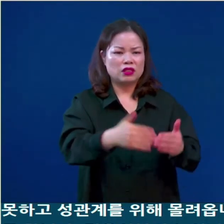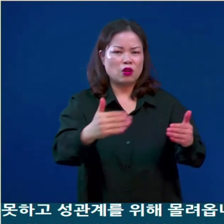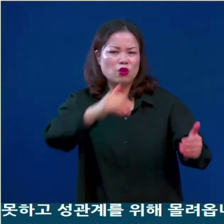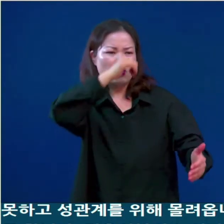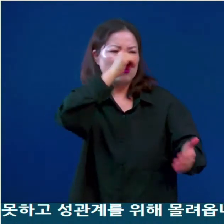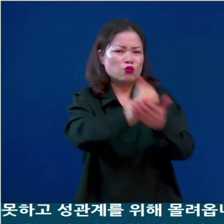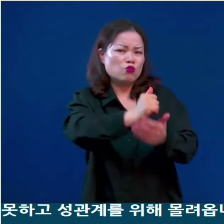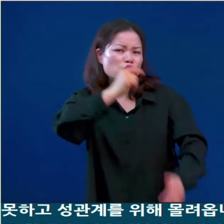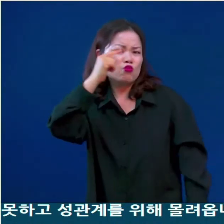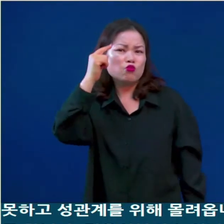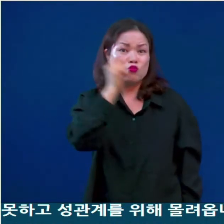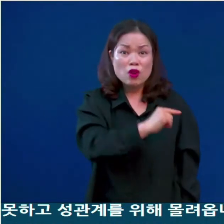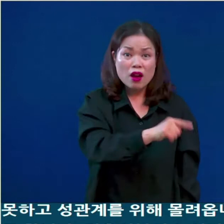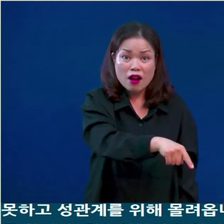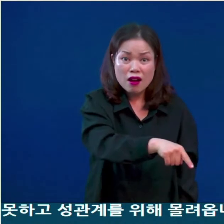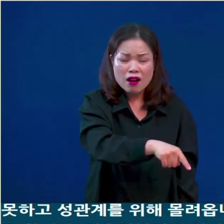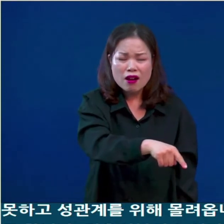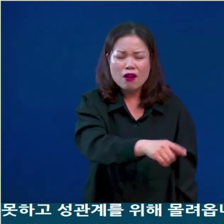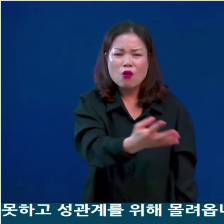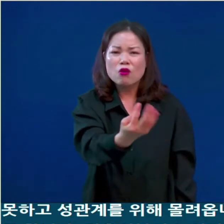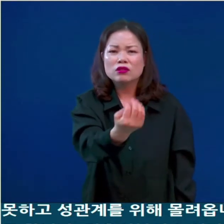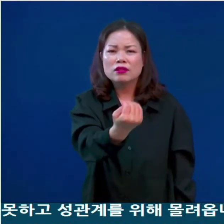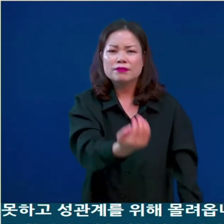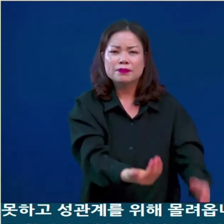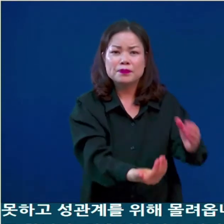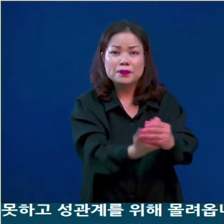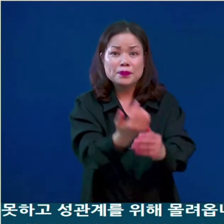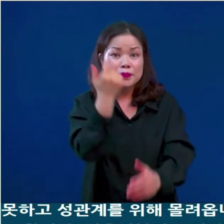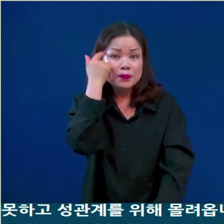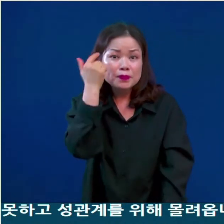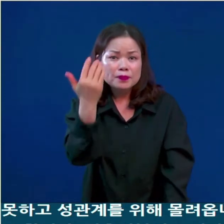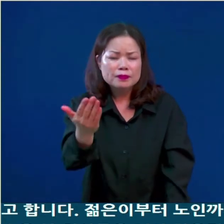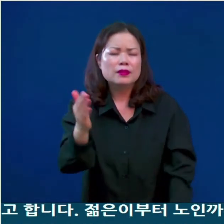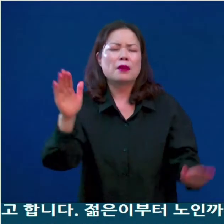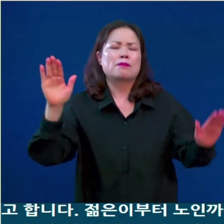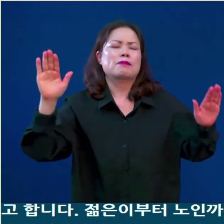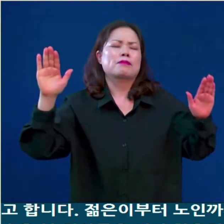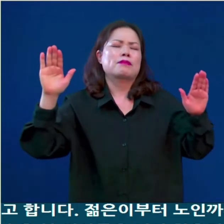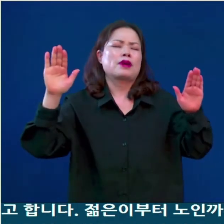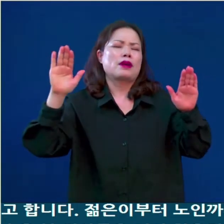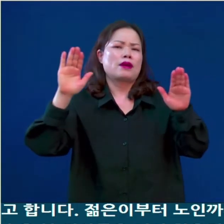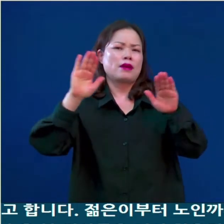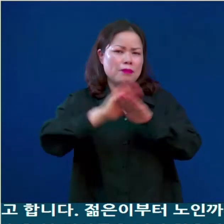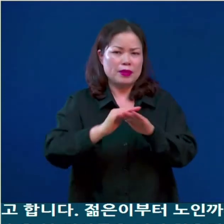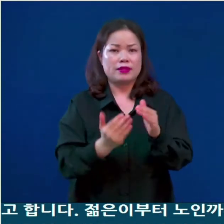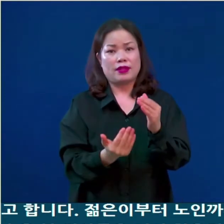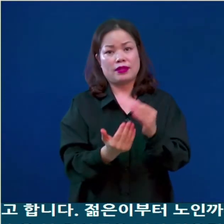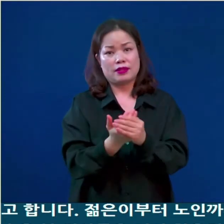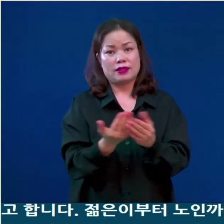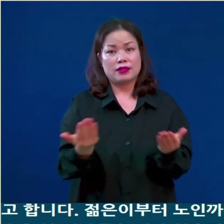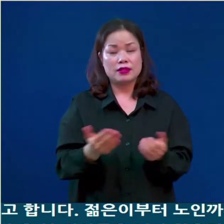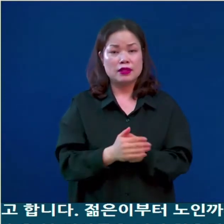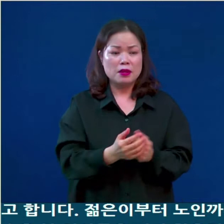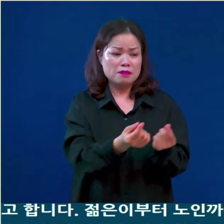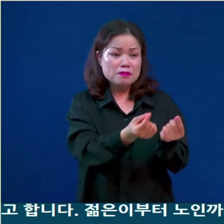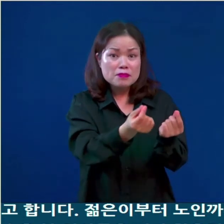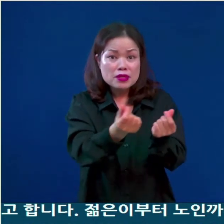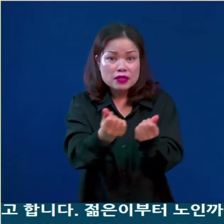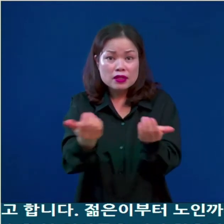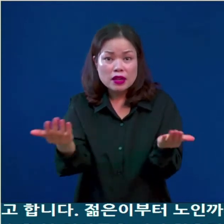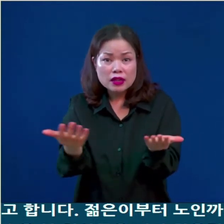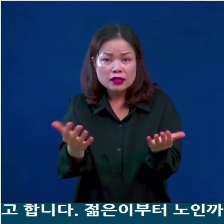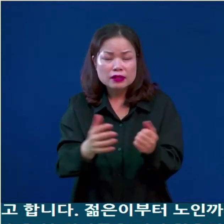모든 일이 언제 벌어졌을까요? 밤에 벌어졌습니다. 이와 비슷한